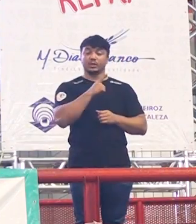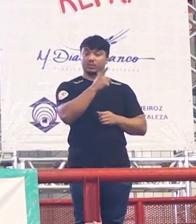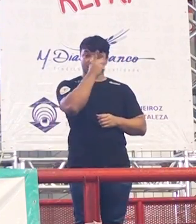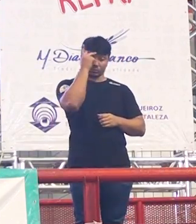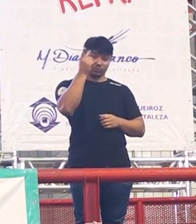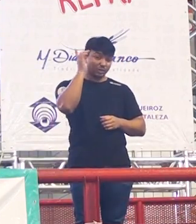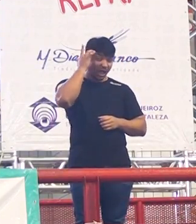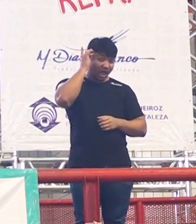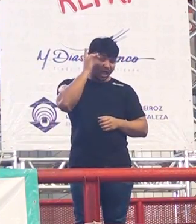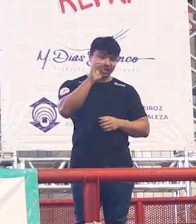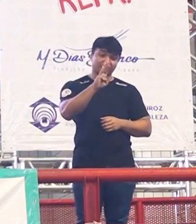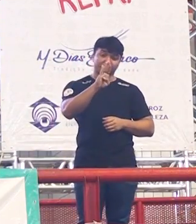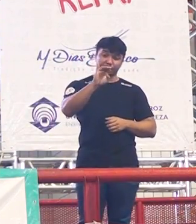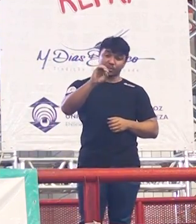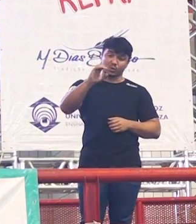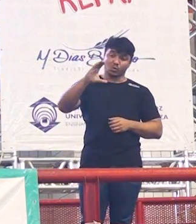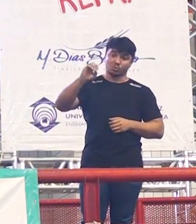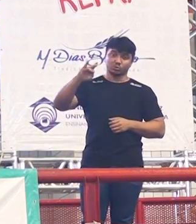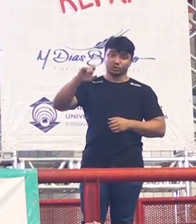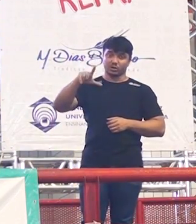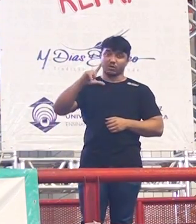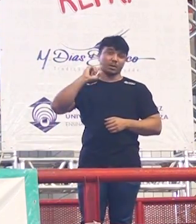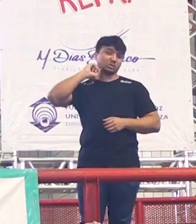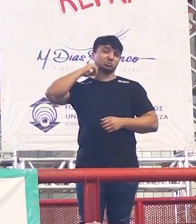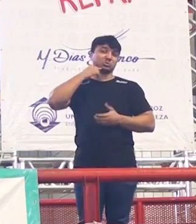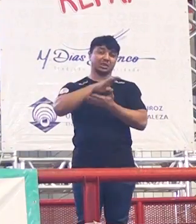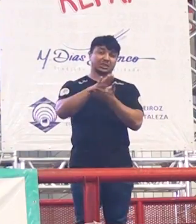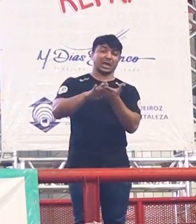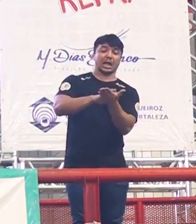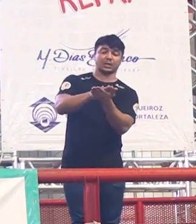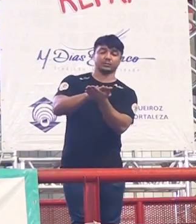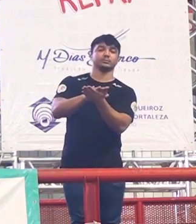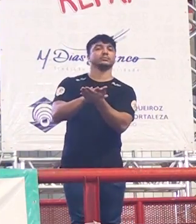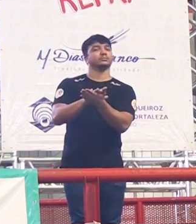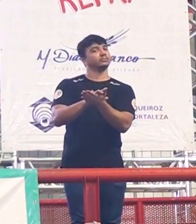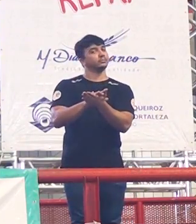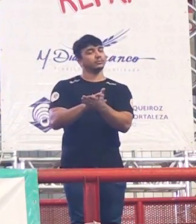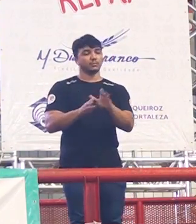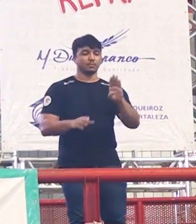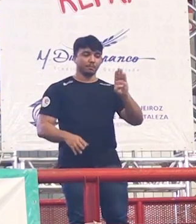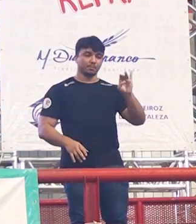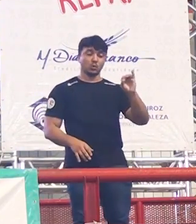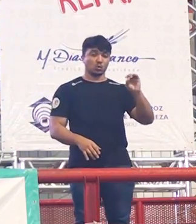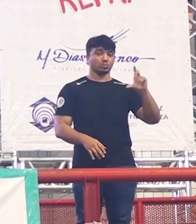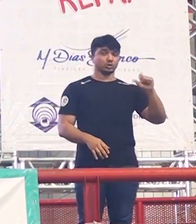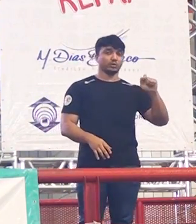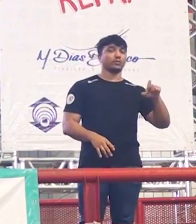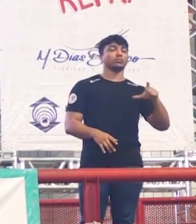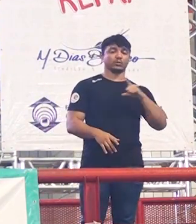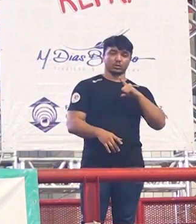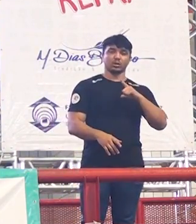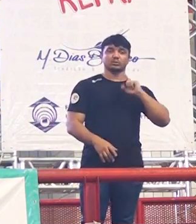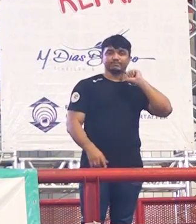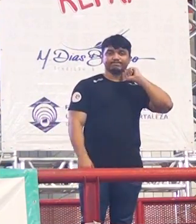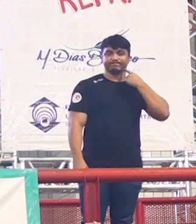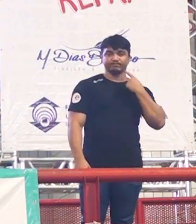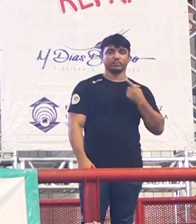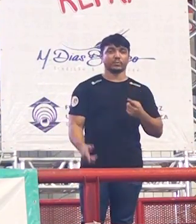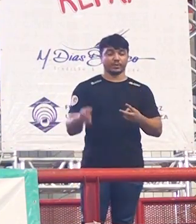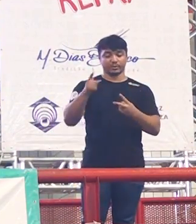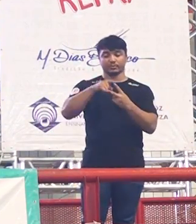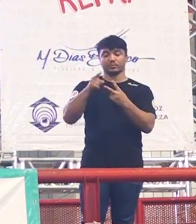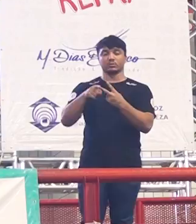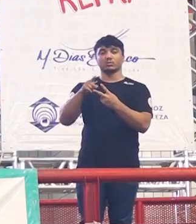pensa que biocombustível não polui. Pessoal, biocombustível polui. Quem são os dois